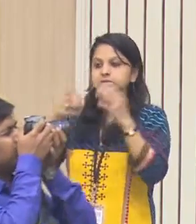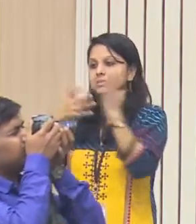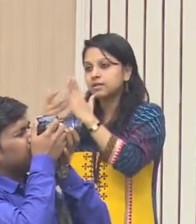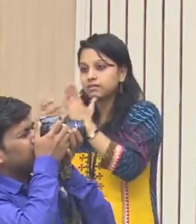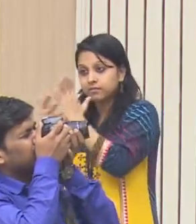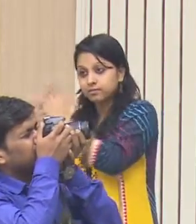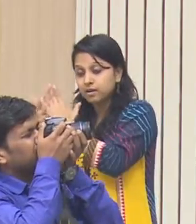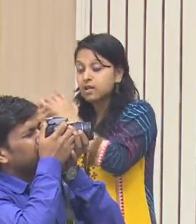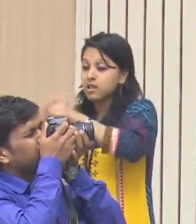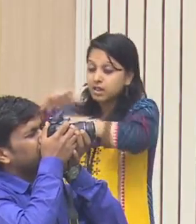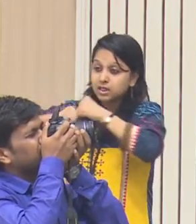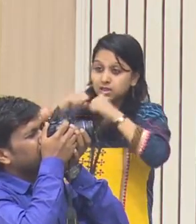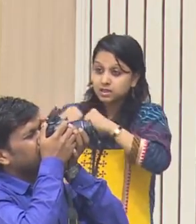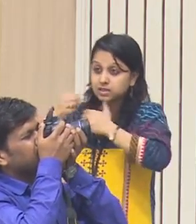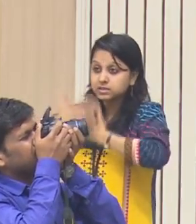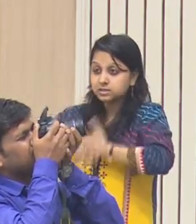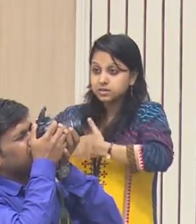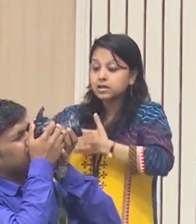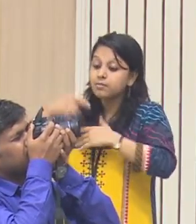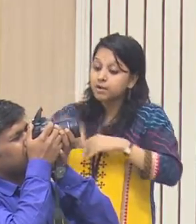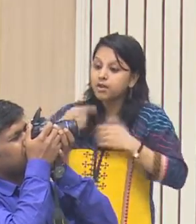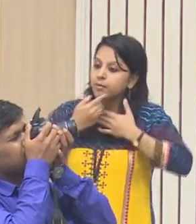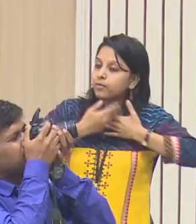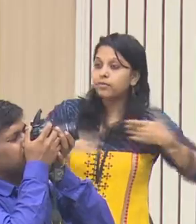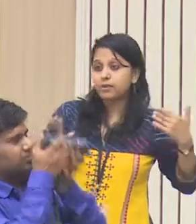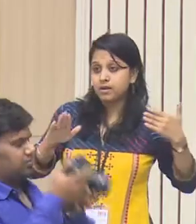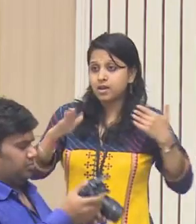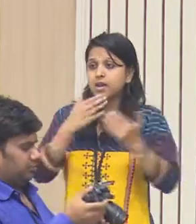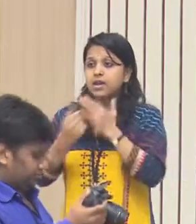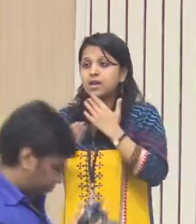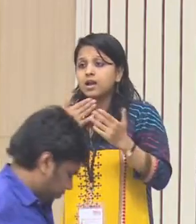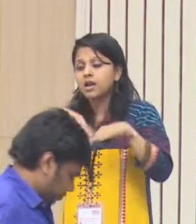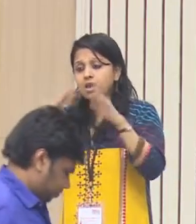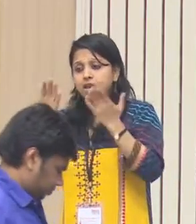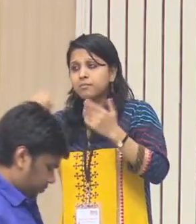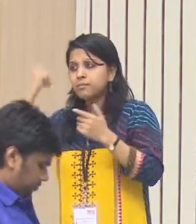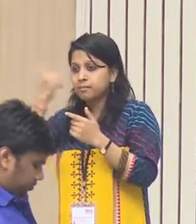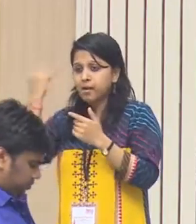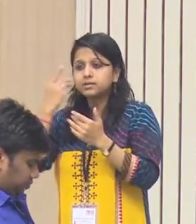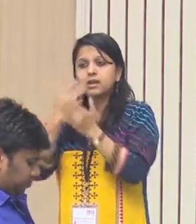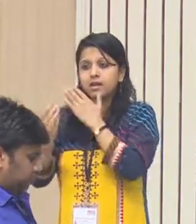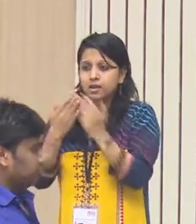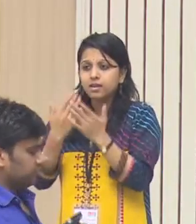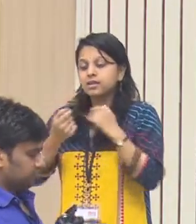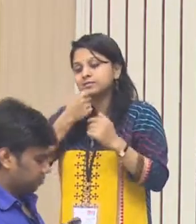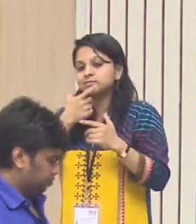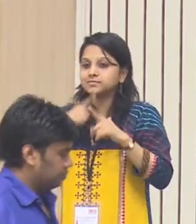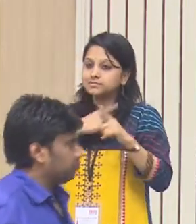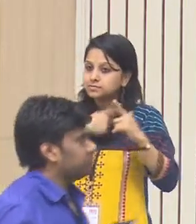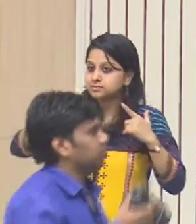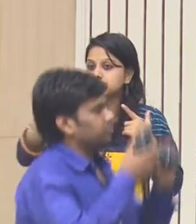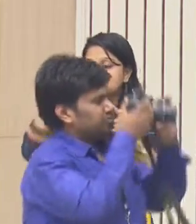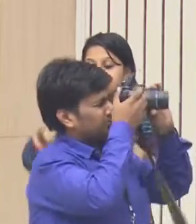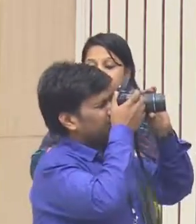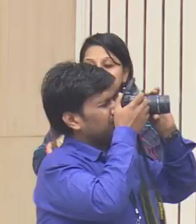पहरा कटिल बंधन, यहाँ प्रतिकूल है सब कुछ, कहीं मरुस्थल, कहीं बादल, मगर तू मुस्कुराता चल,